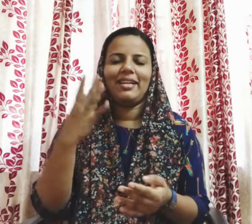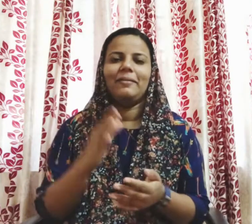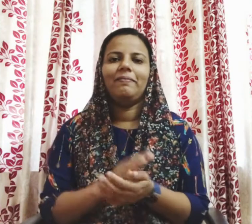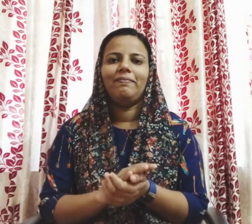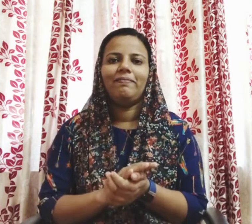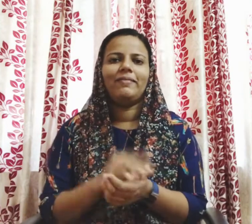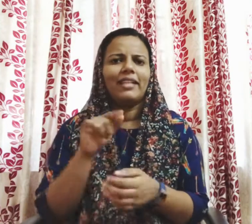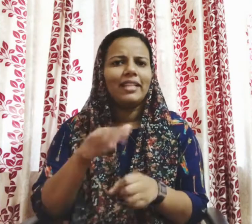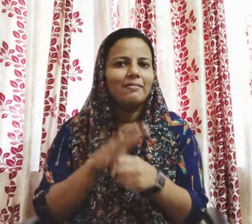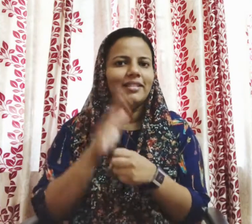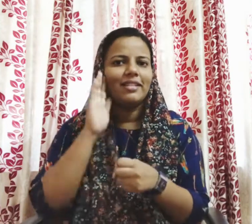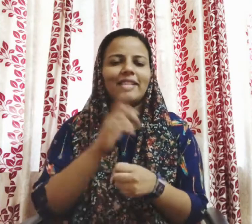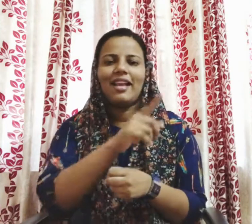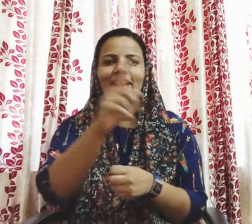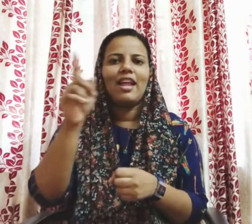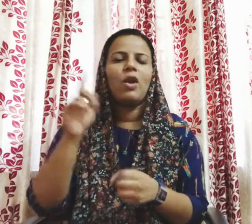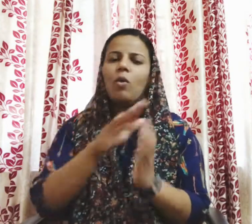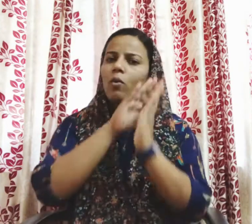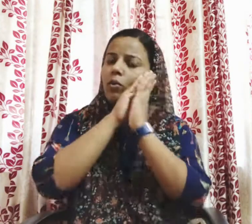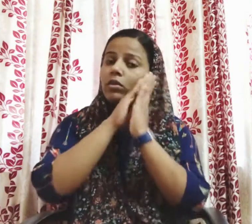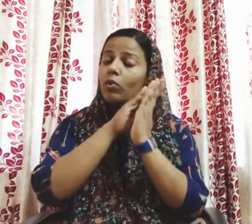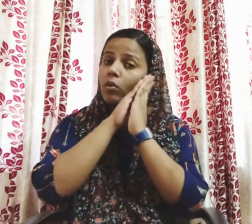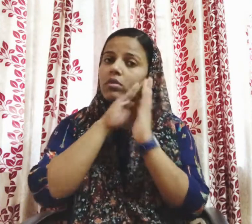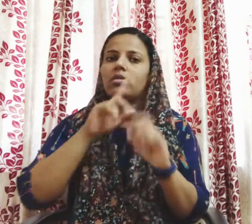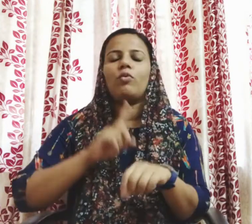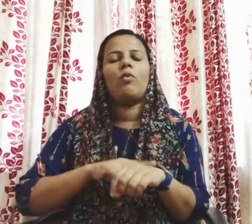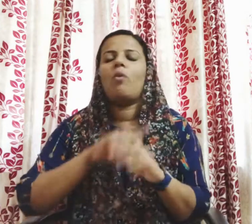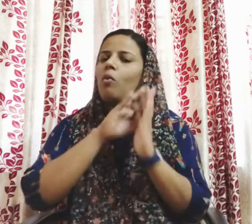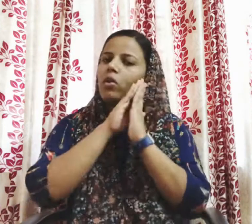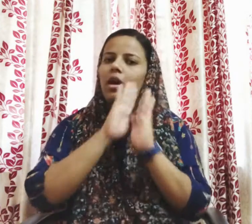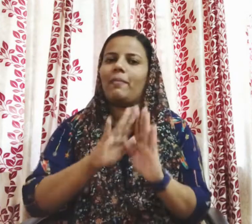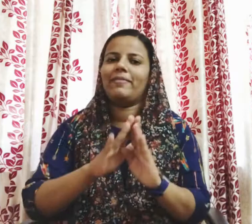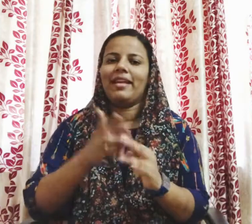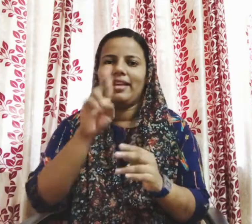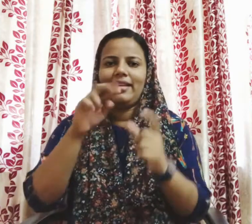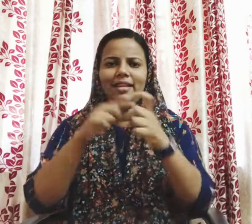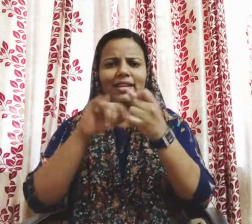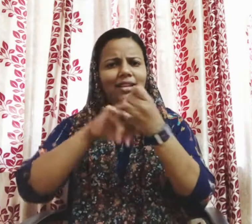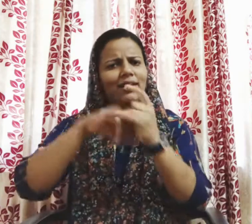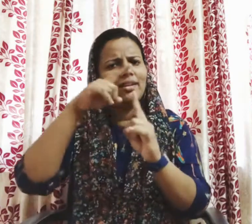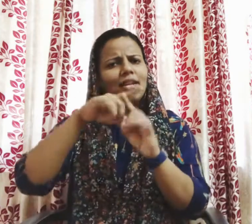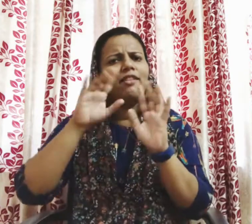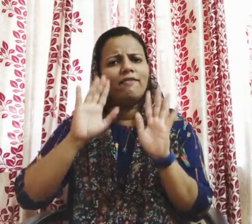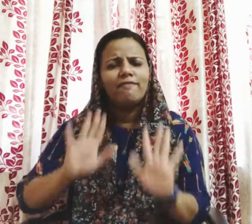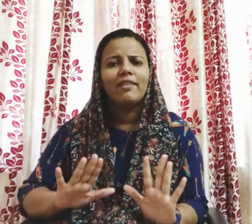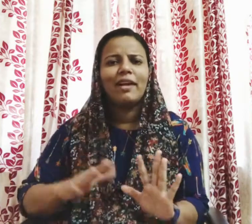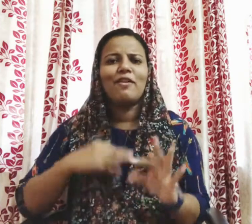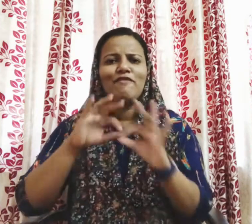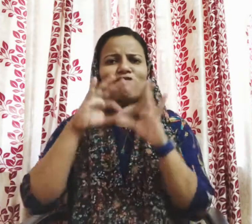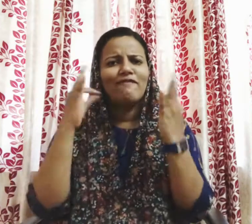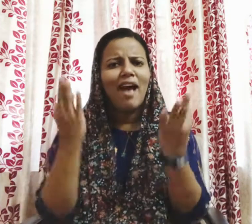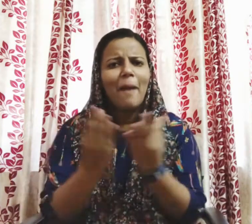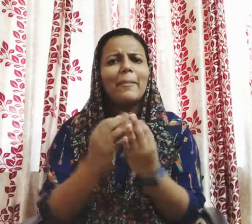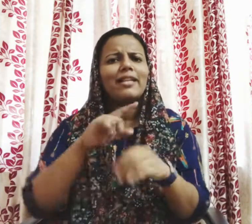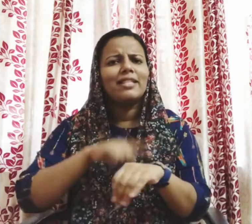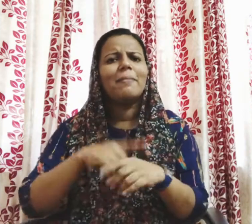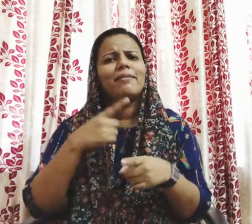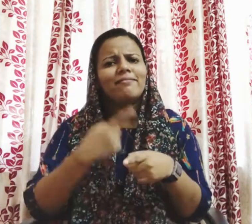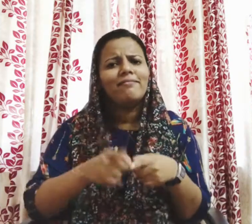ഹല്ലേലൂയ, ഇന്ന് പ്രഭാതത്തിൽ ഈ ശബ്ദം കേൾക്കുന്നവരെ, ഉറങ്ങേണ്ട സമയത്ത് ഉറങ്ങണം, റെസ്റ്റ് എടുക്കേണ്ട സമയത്ത് റെസ്റ്റ് എടുക്കണം, കുടുംബത്തോടുകൂടെ സമയം ചെലവഴിക്കേണ്ട